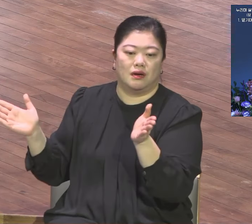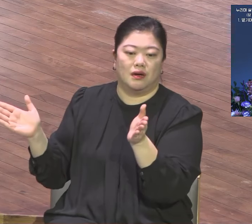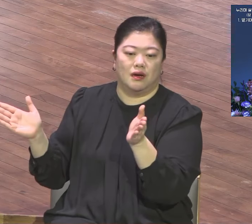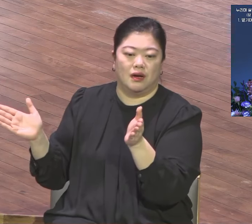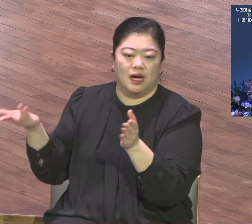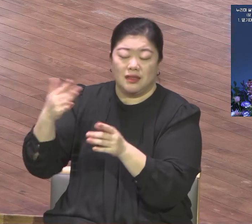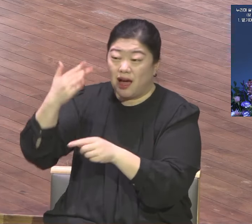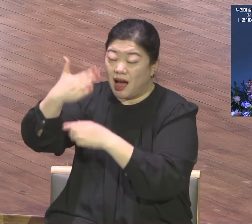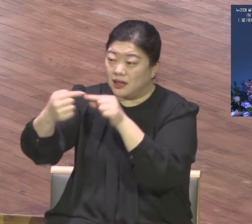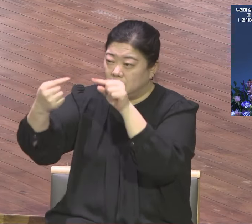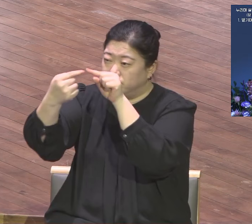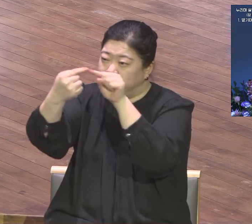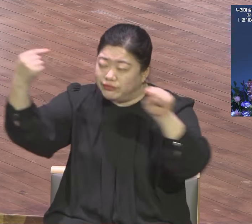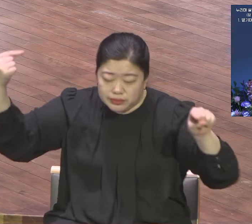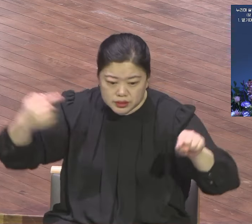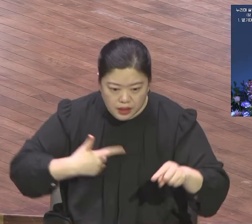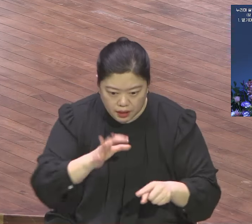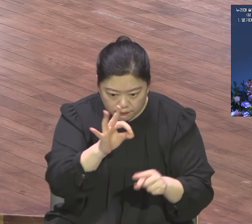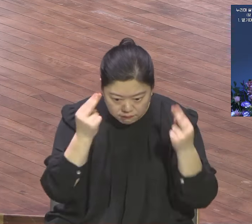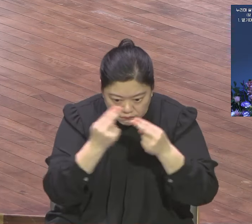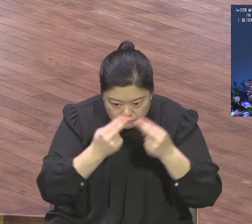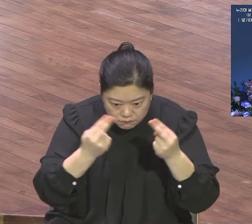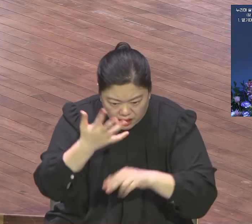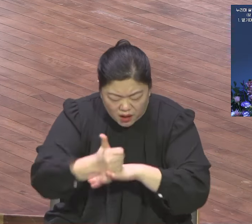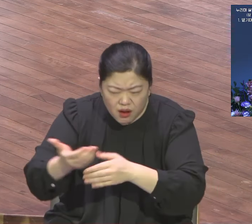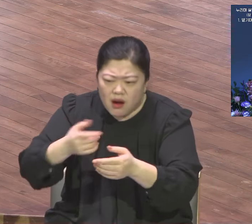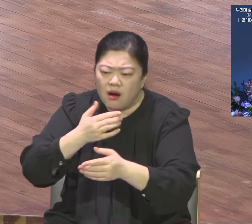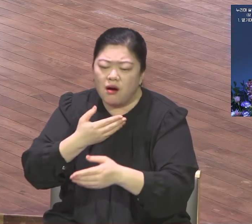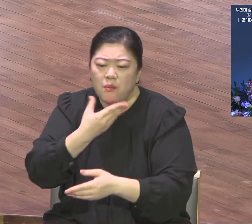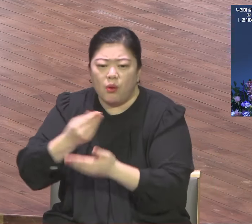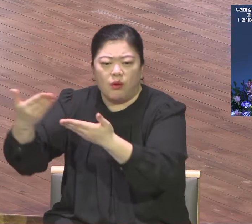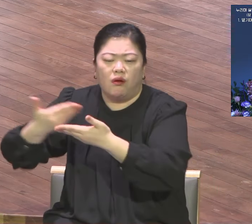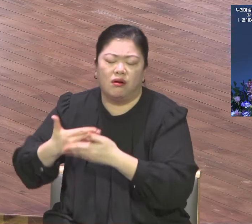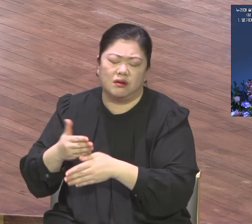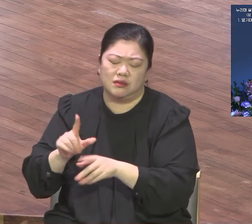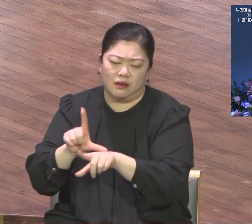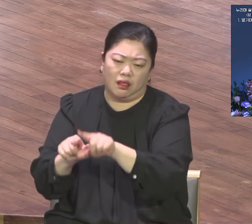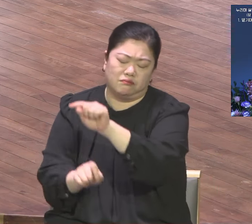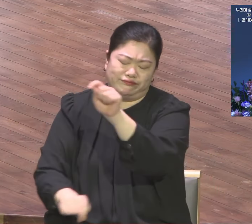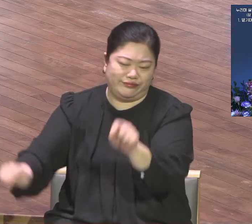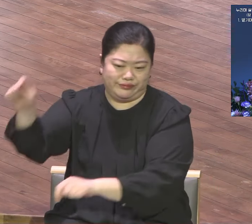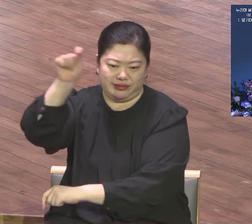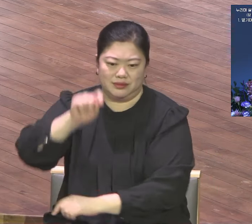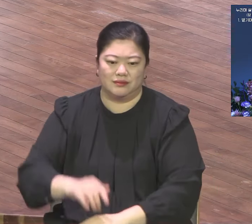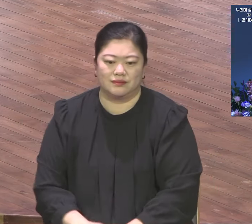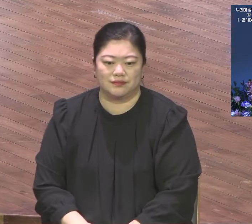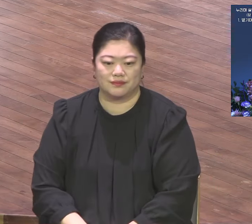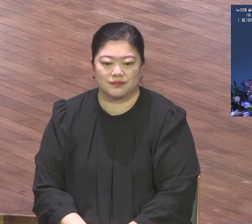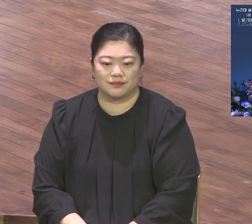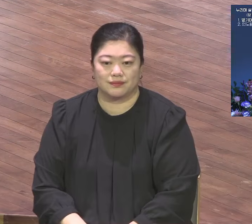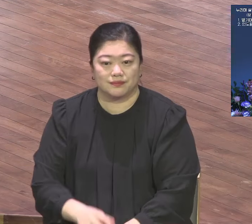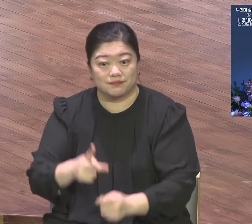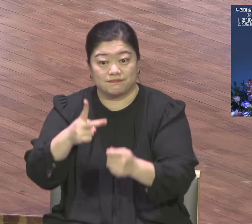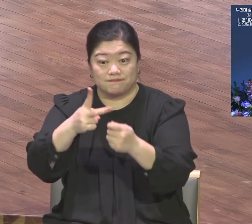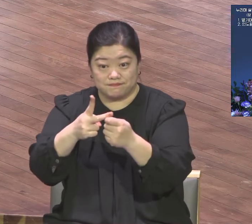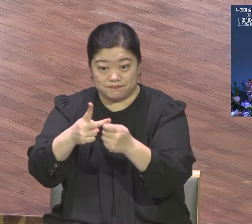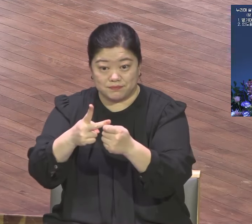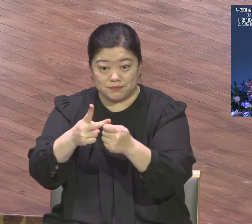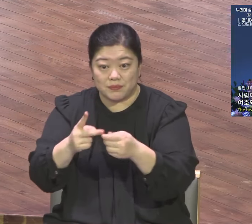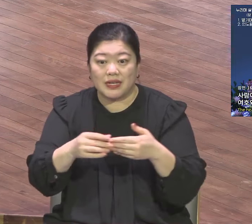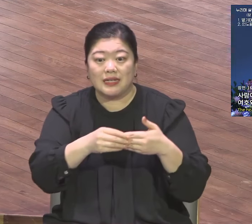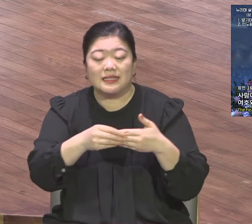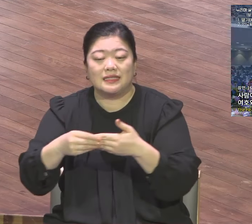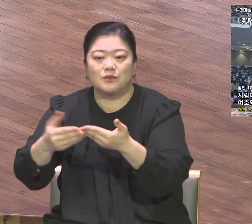누림의 신앙생활을 하는 예언 가족들 다 되시기를 주님으로 축복합니다. 두 번째로 인도함 받는 지혜입니다.